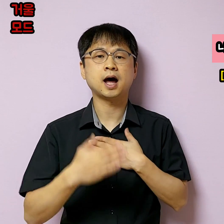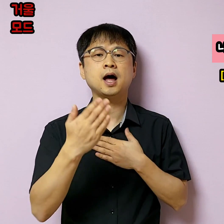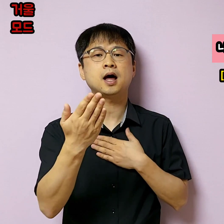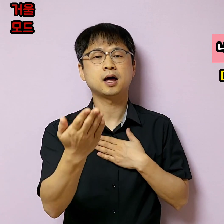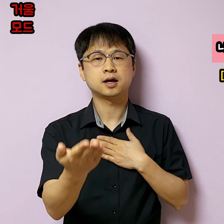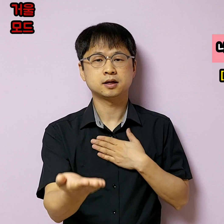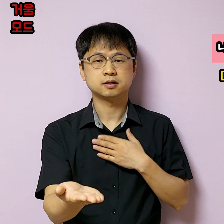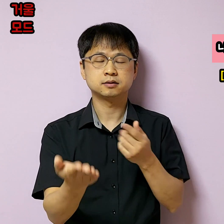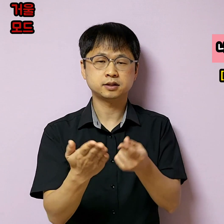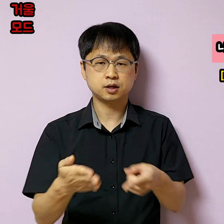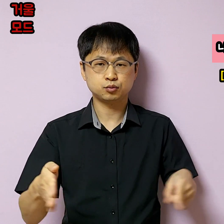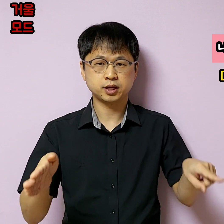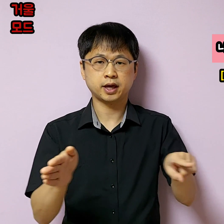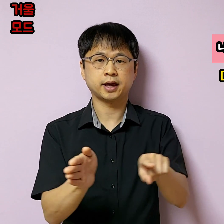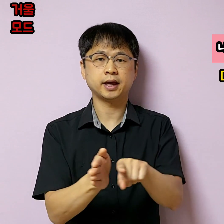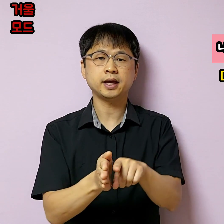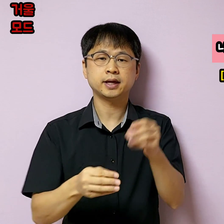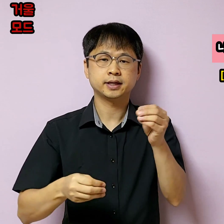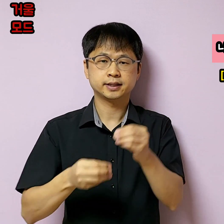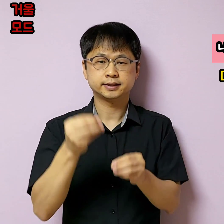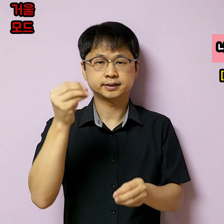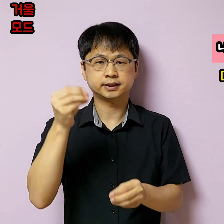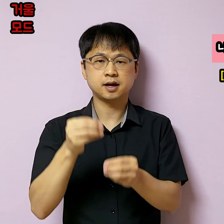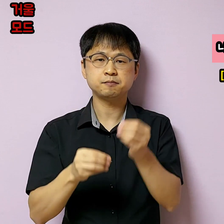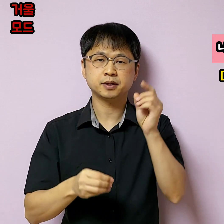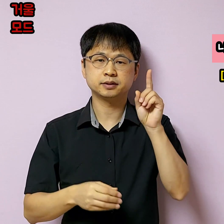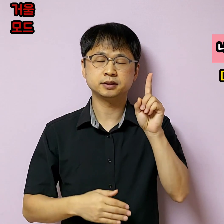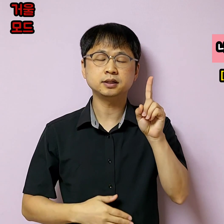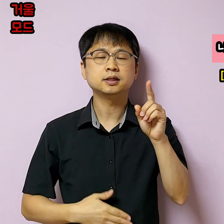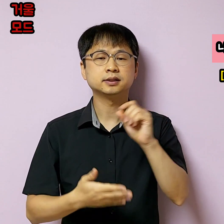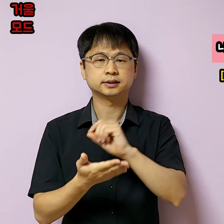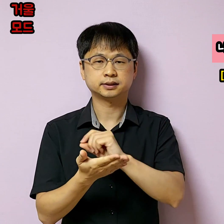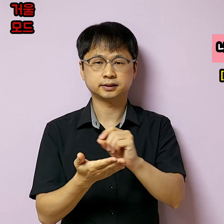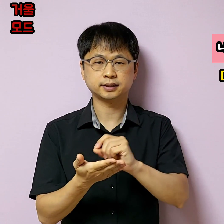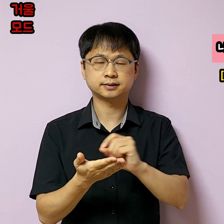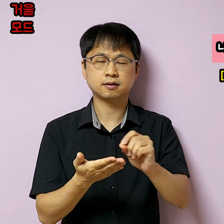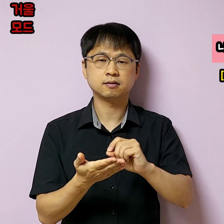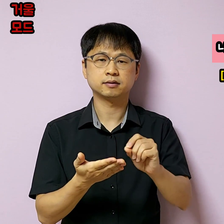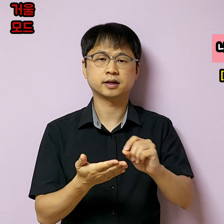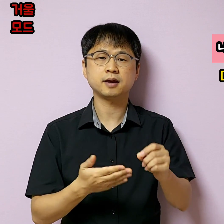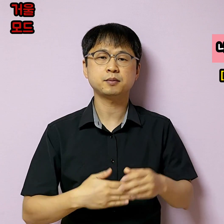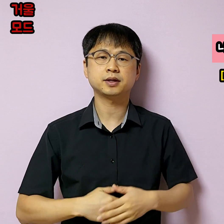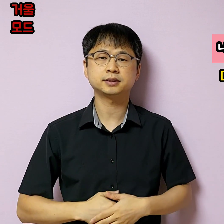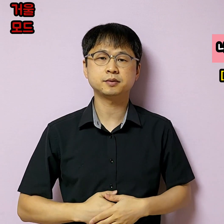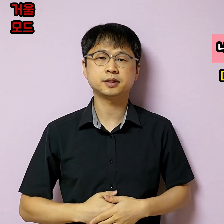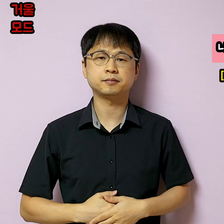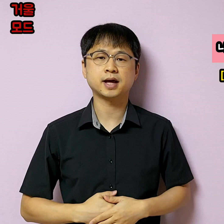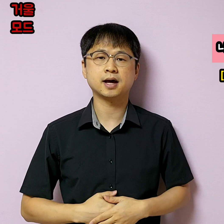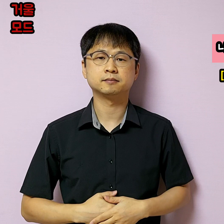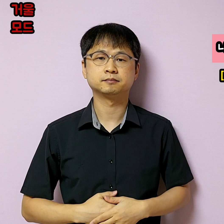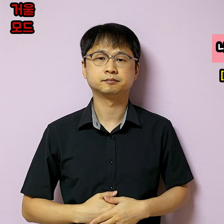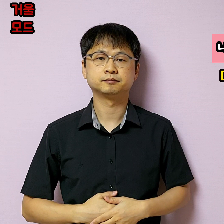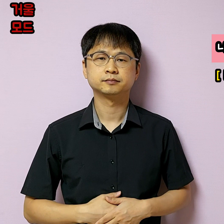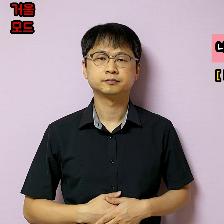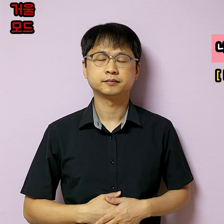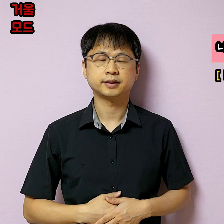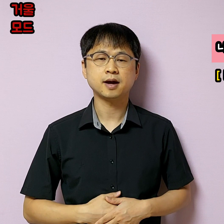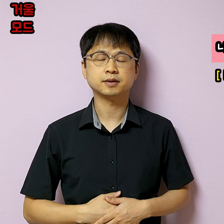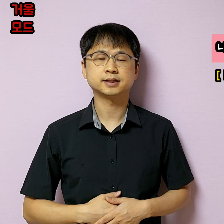나 그댈 위해 시 한 편을 쓰겠어 이렇게 표현하시면 됩니다. 네, 다음